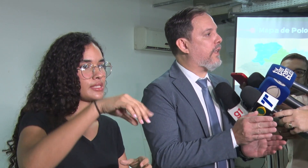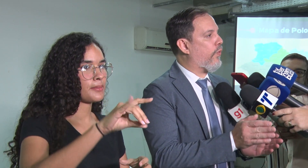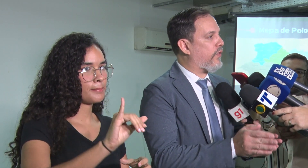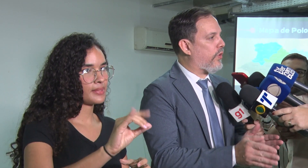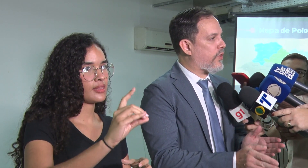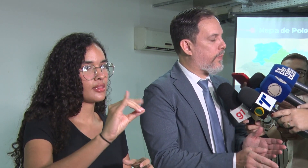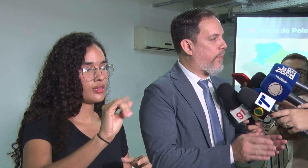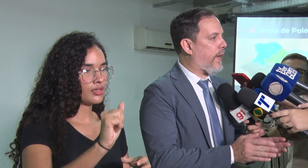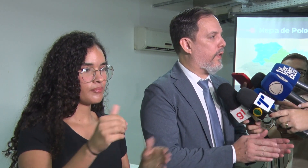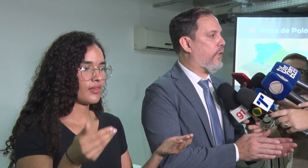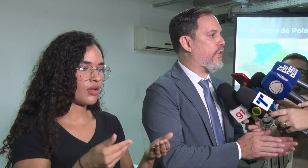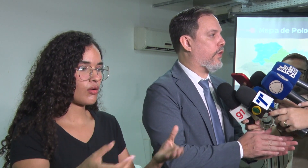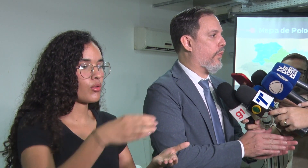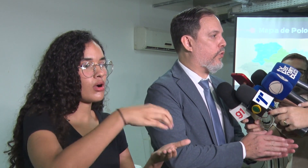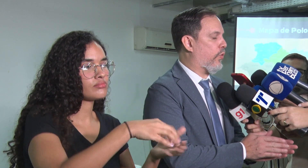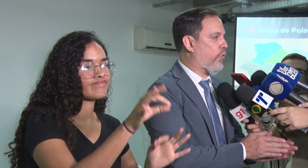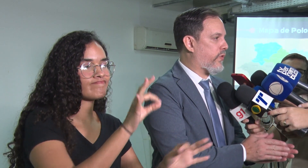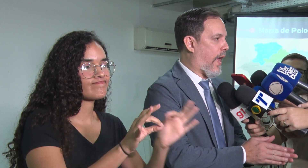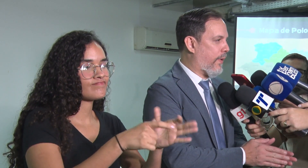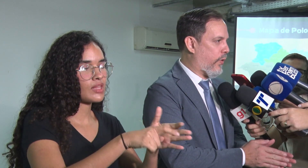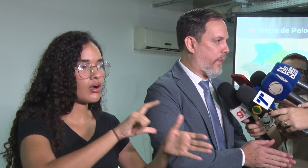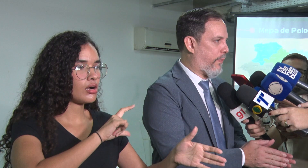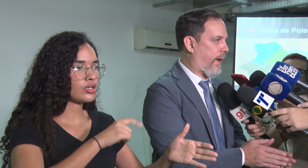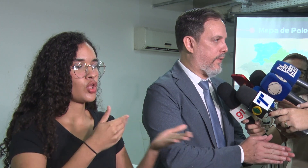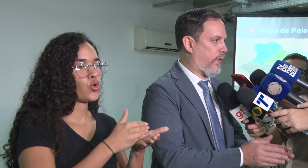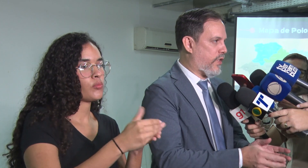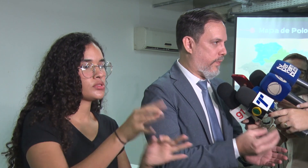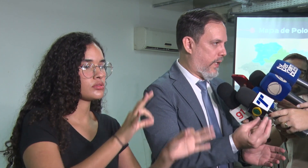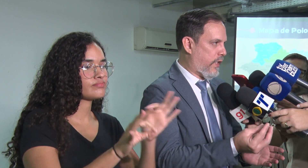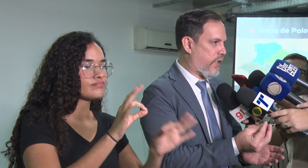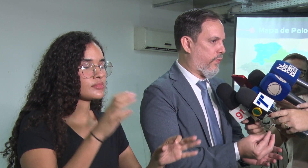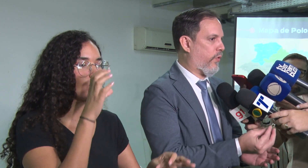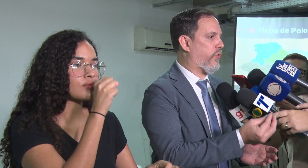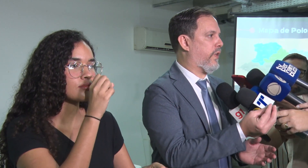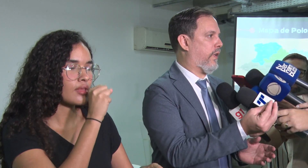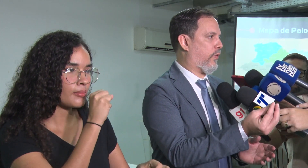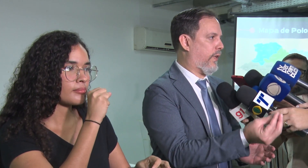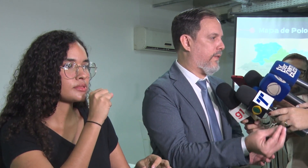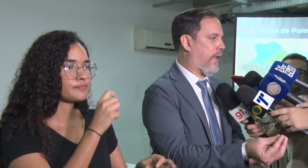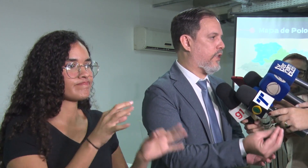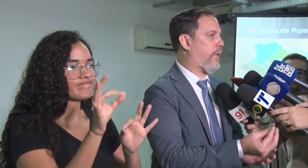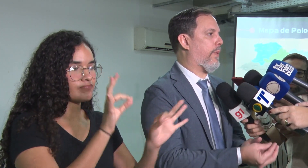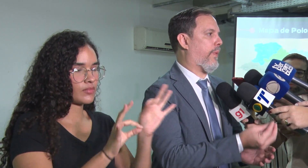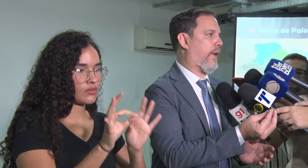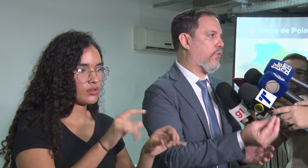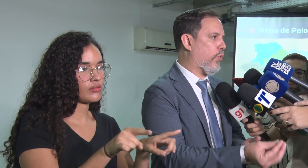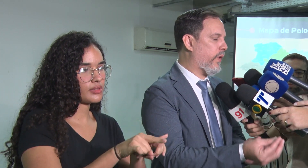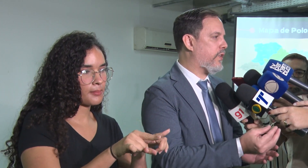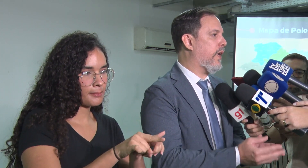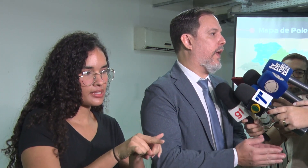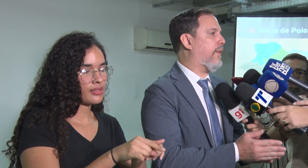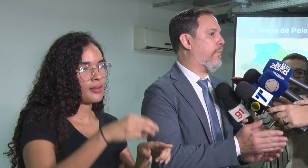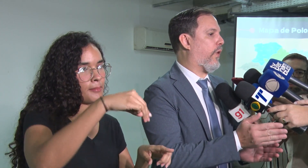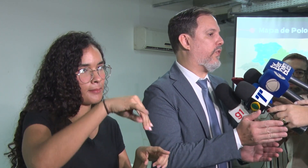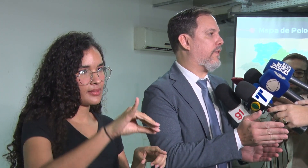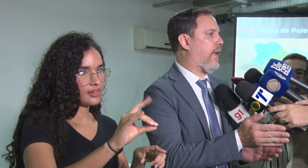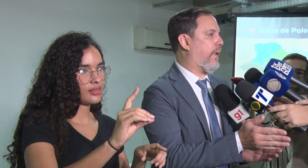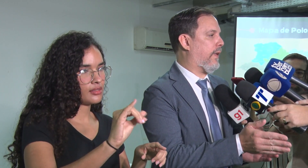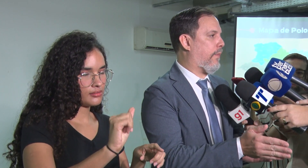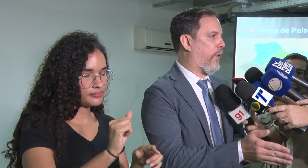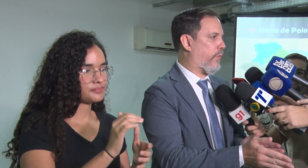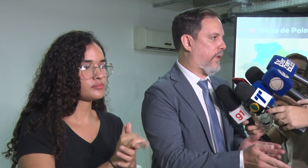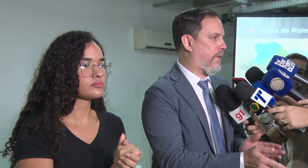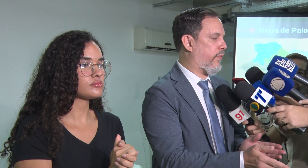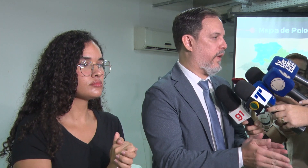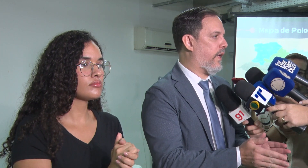a gente já tem uma zona já preparando. Então, a gente começou no sábado a preparação das mídias que vão ser utilizadas para preparar as urnas. Esse processo